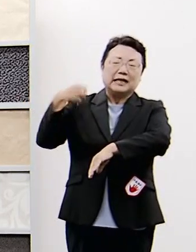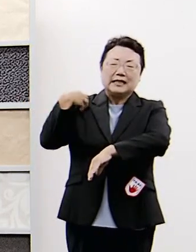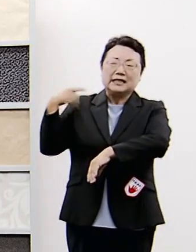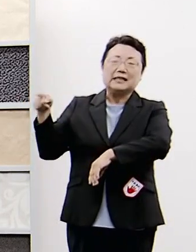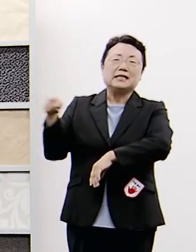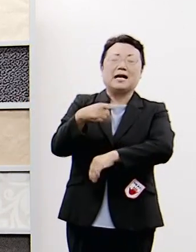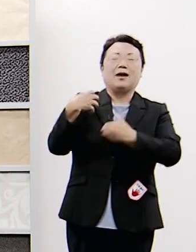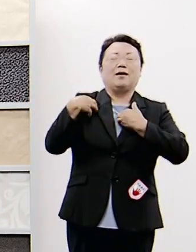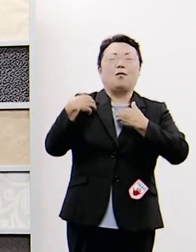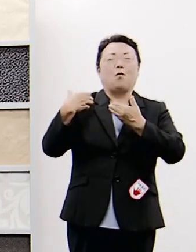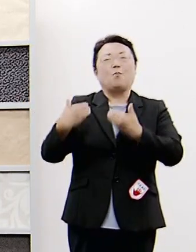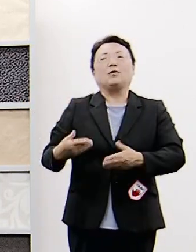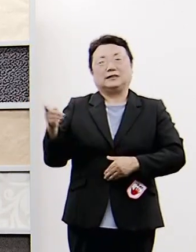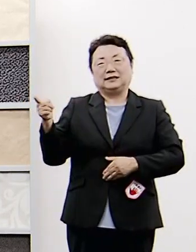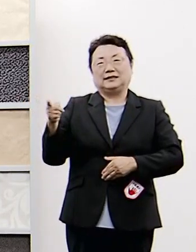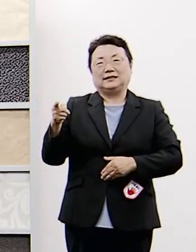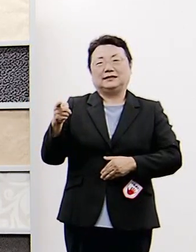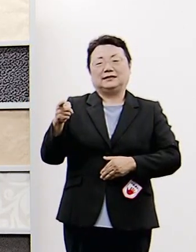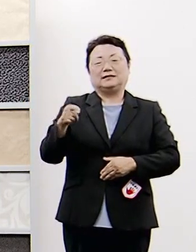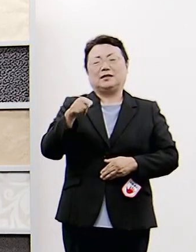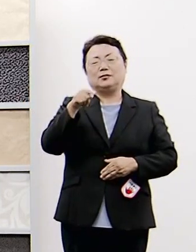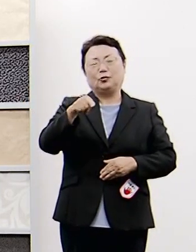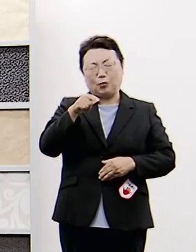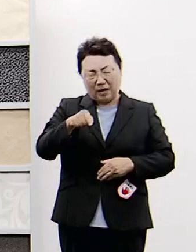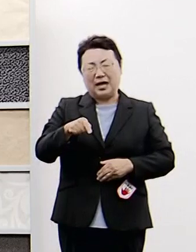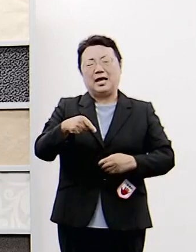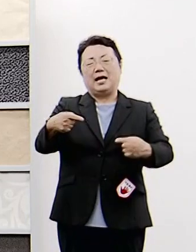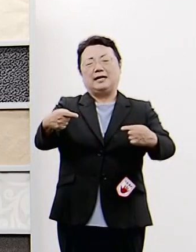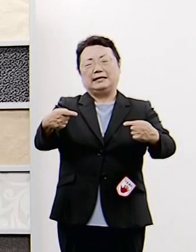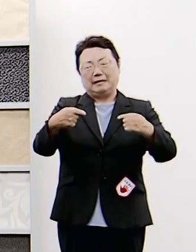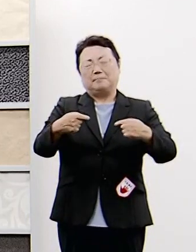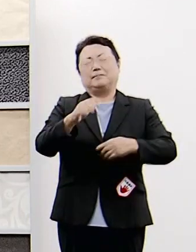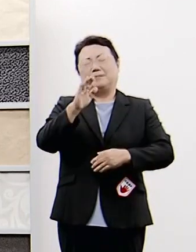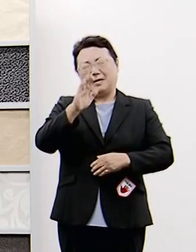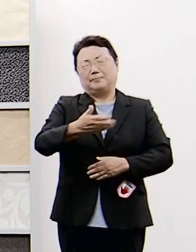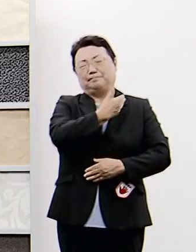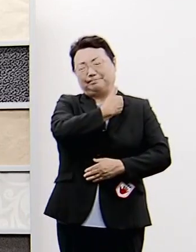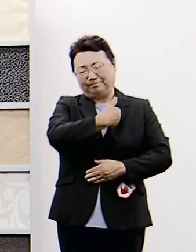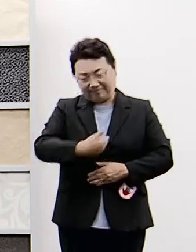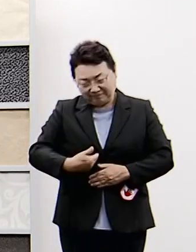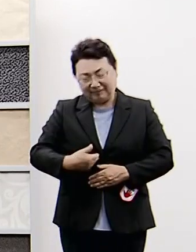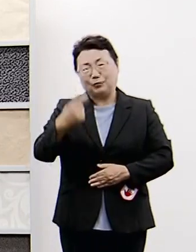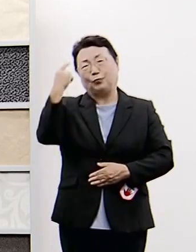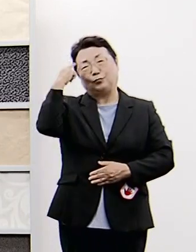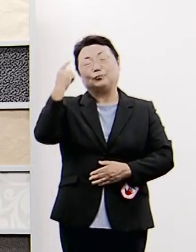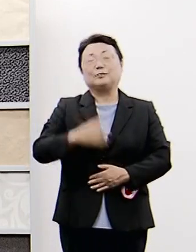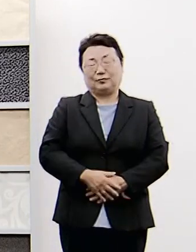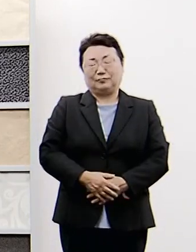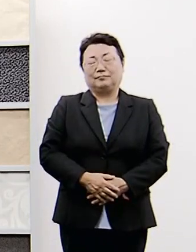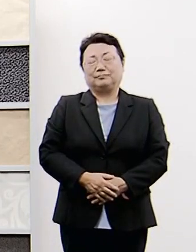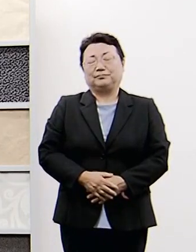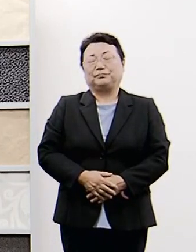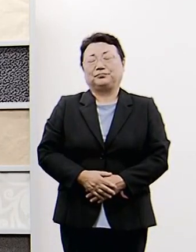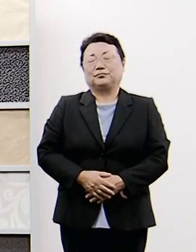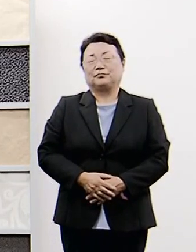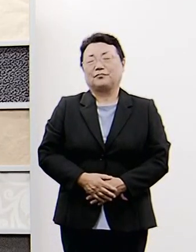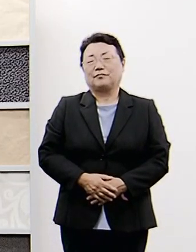この点につきましては批判や組織を免れないものであろうかと思います